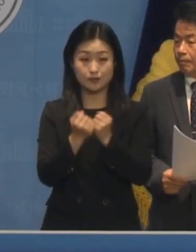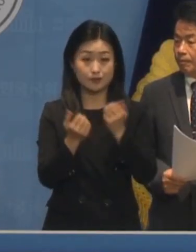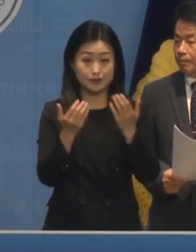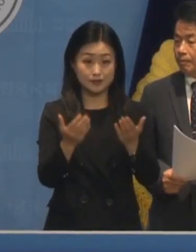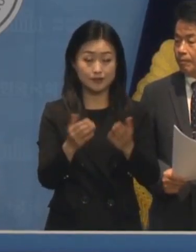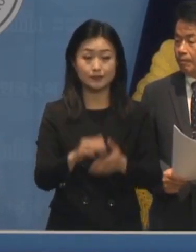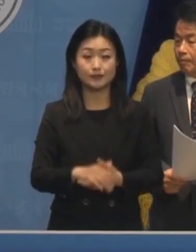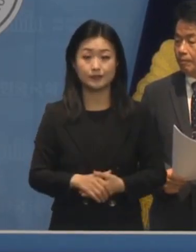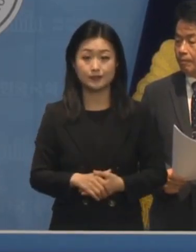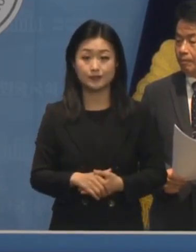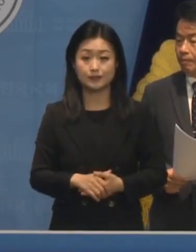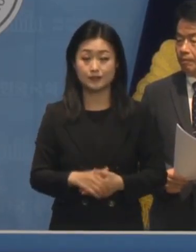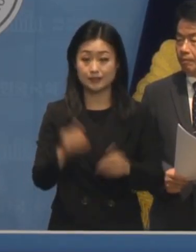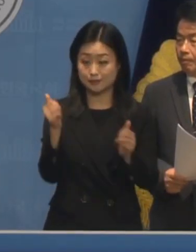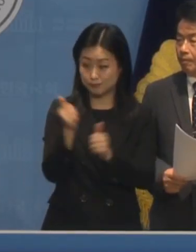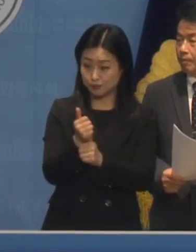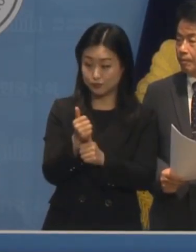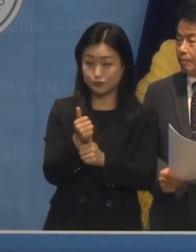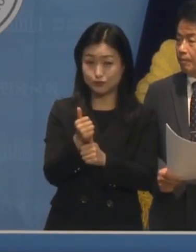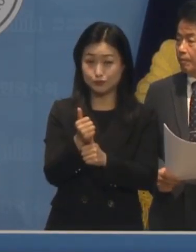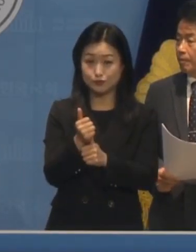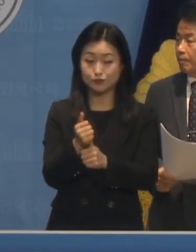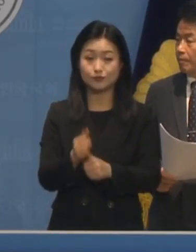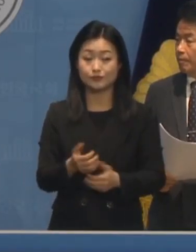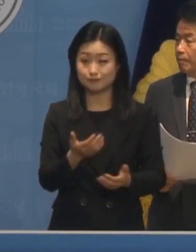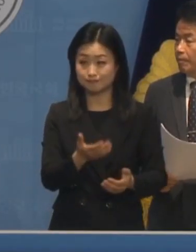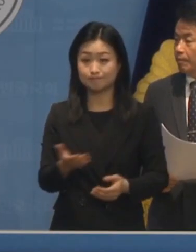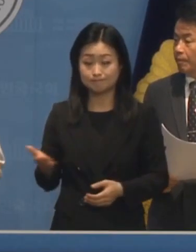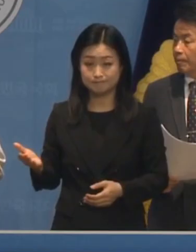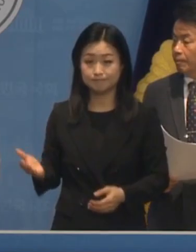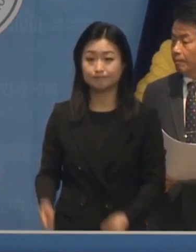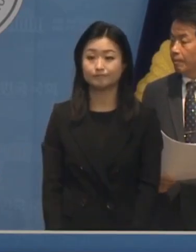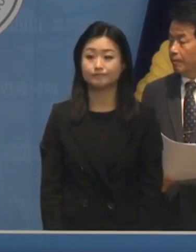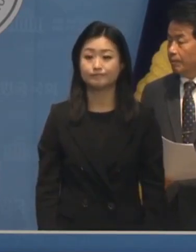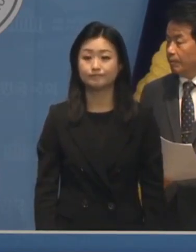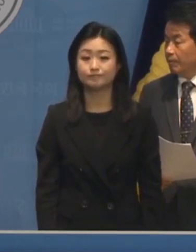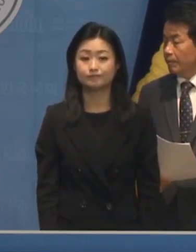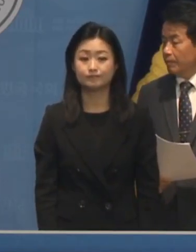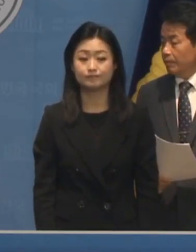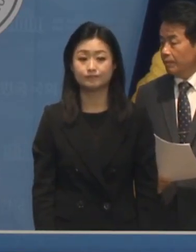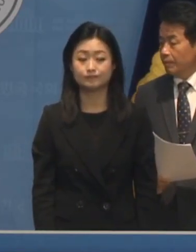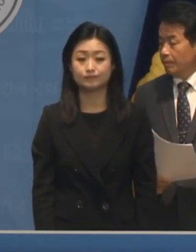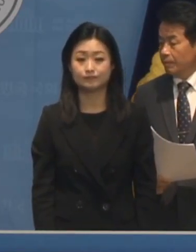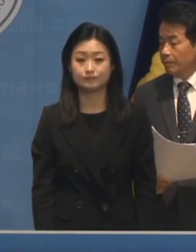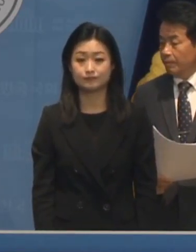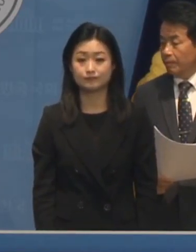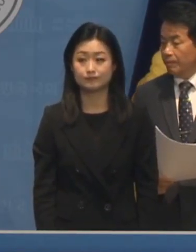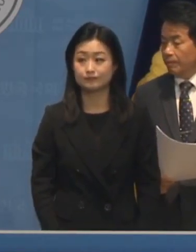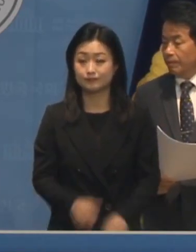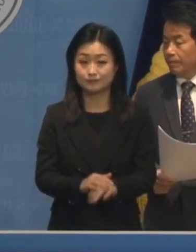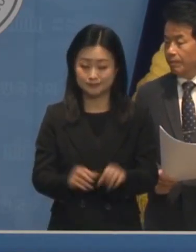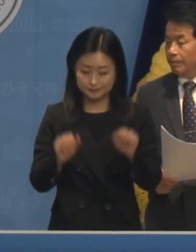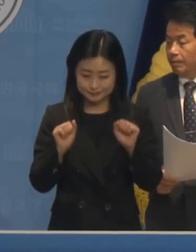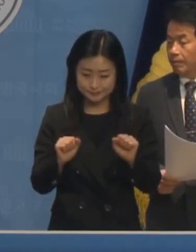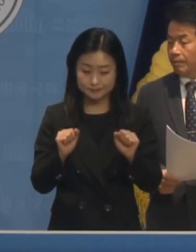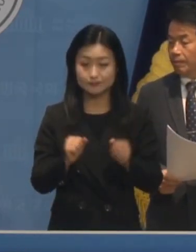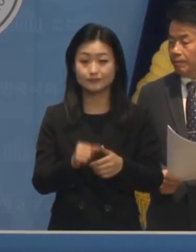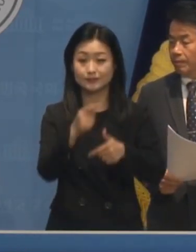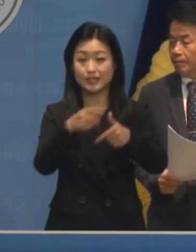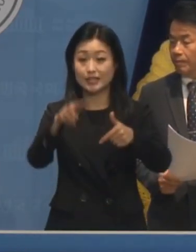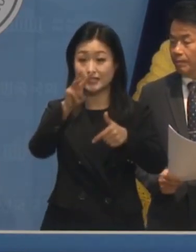인천공항 지역지부 부지부장 김순정 동지로부터 듣도록 하겠습니다 안녕하십니까